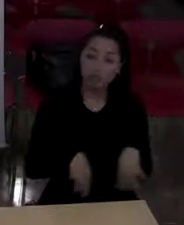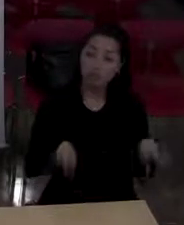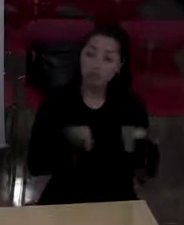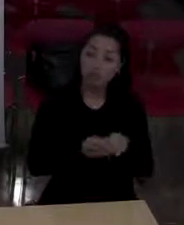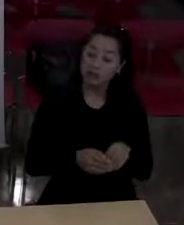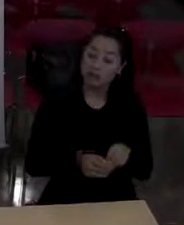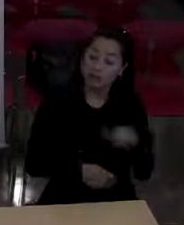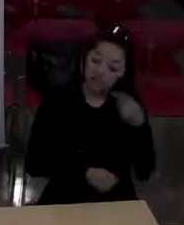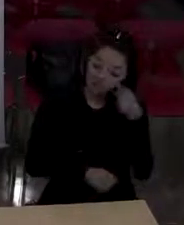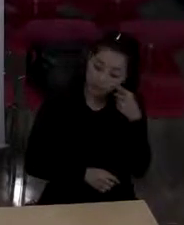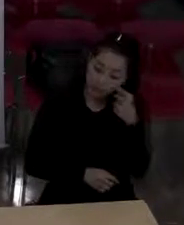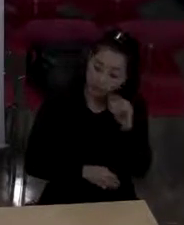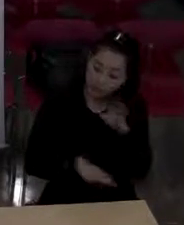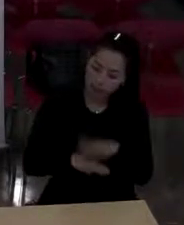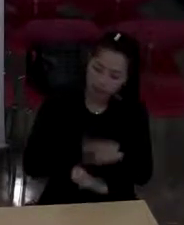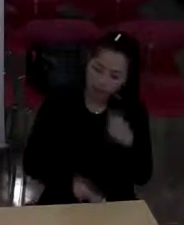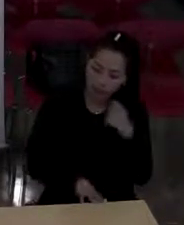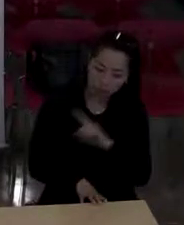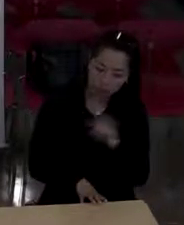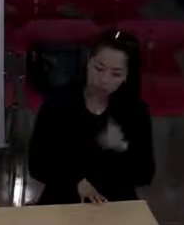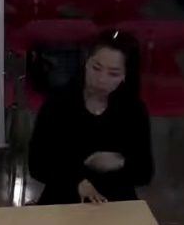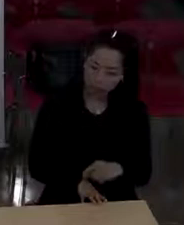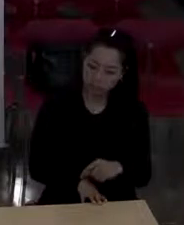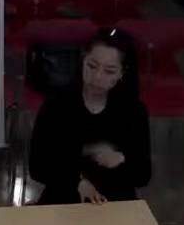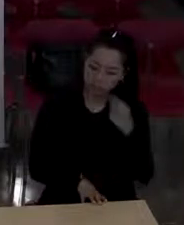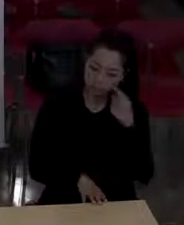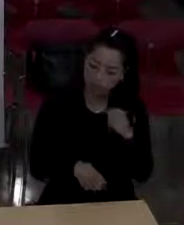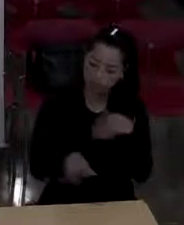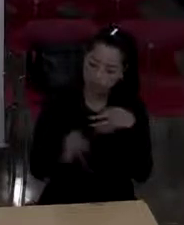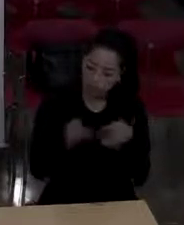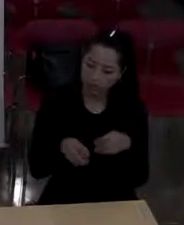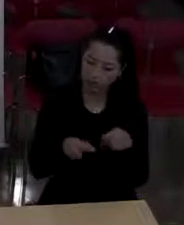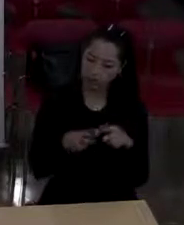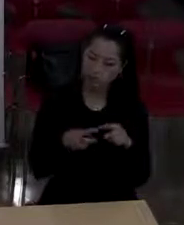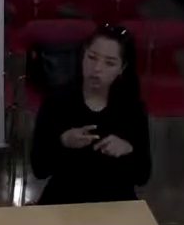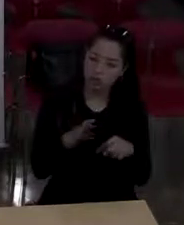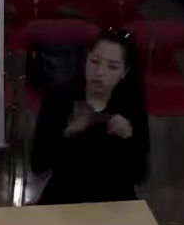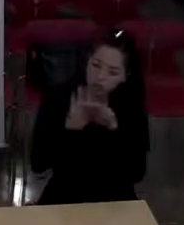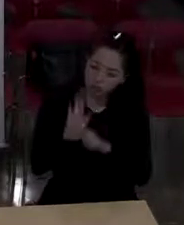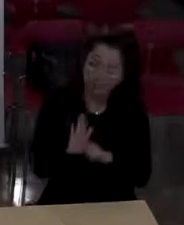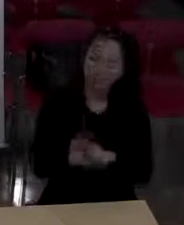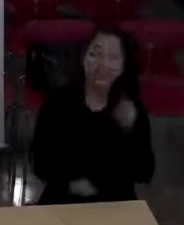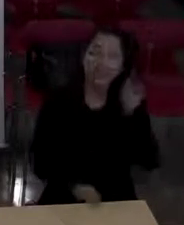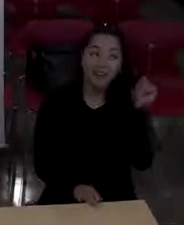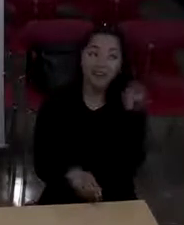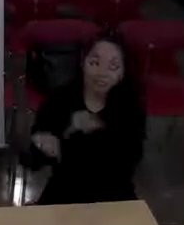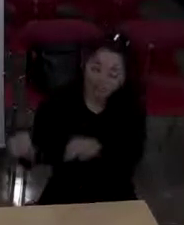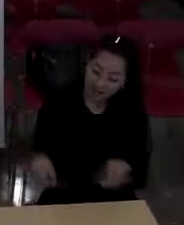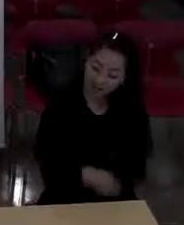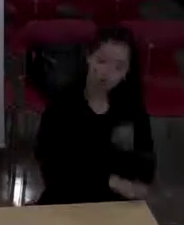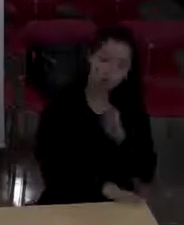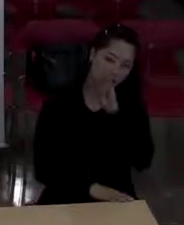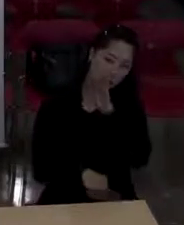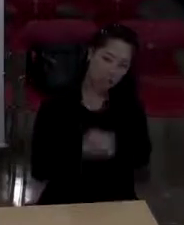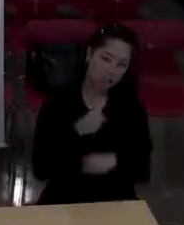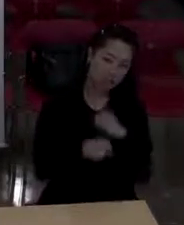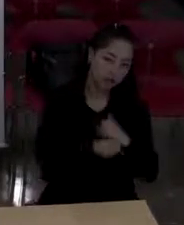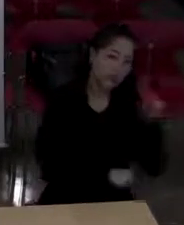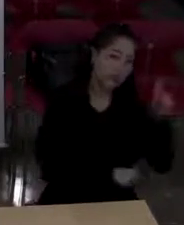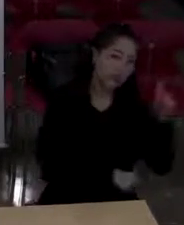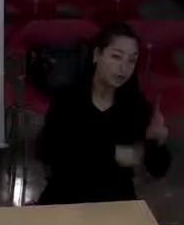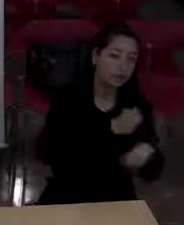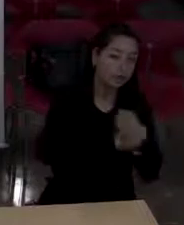las pautas de crianza que los padres le hayan brindado a ese chiquito. El juego cooperativo entre pares ocupa un papel